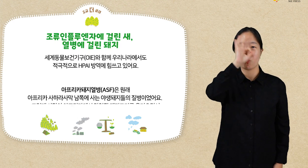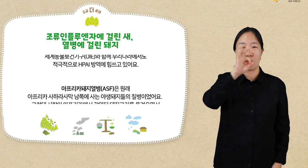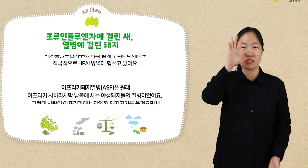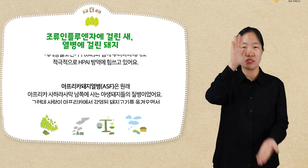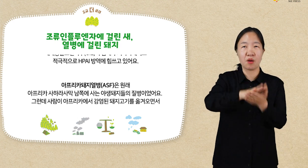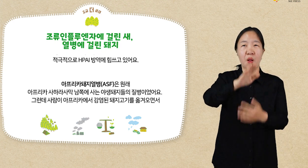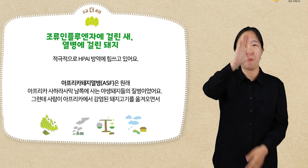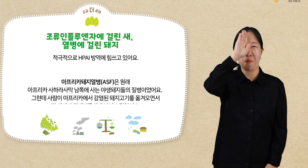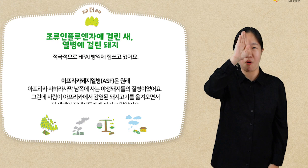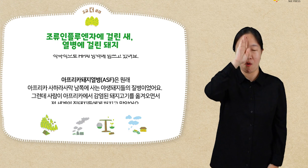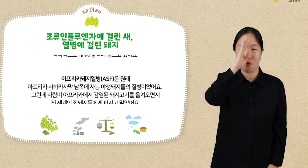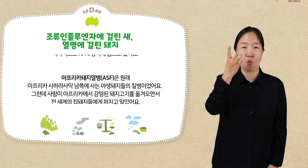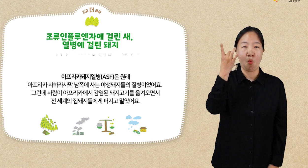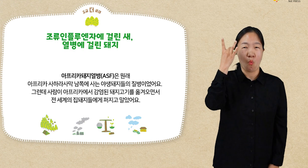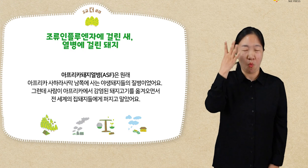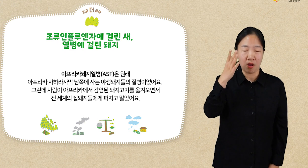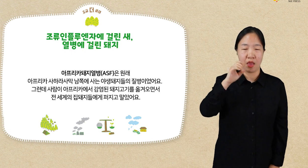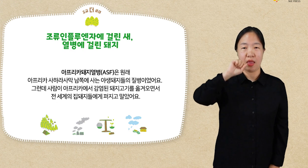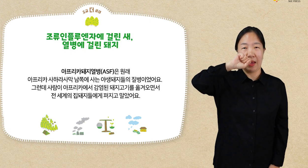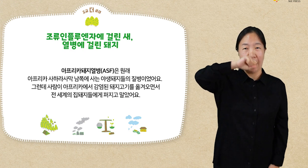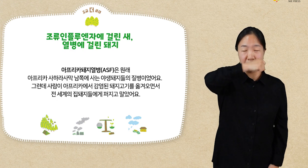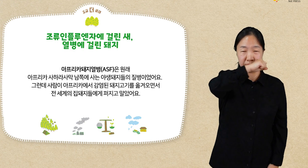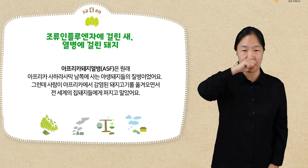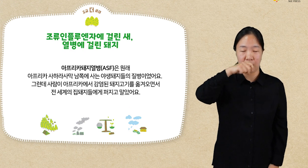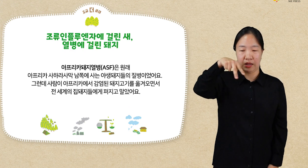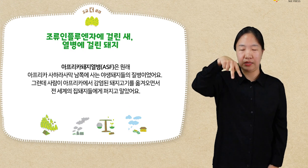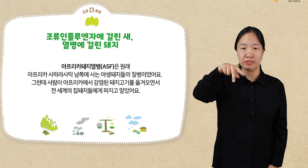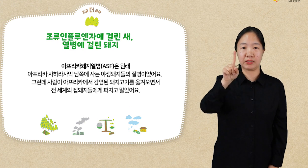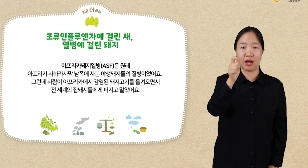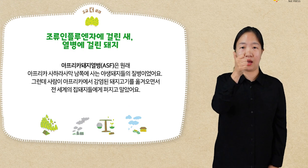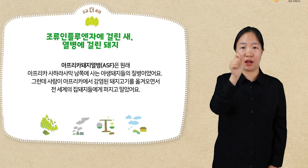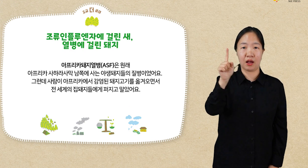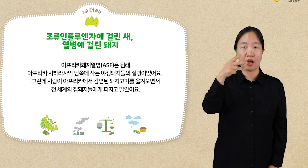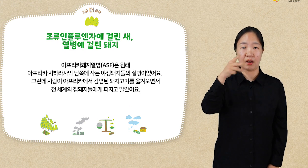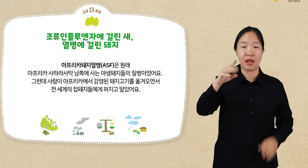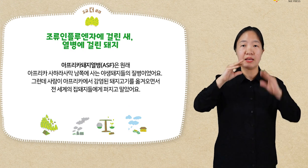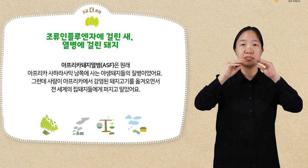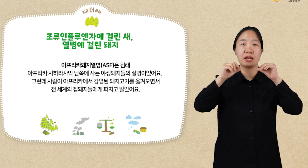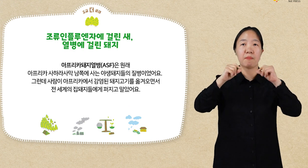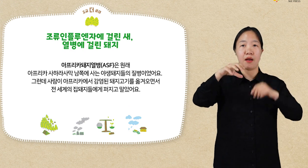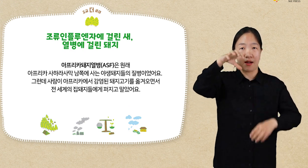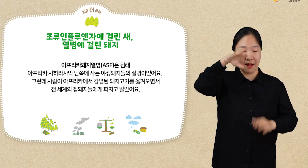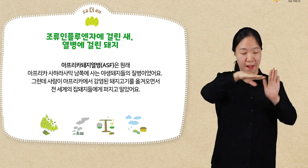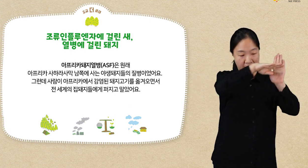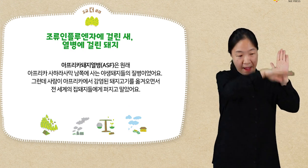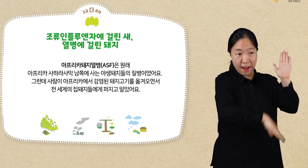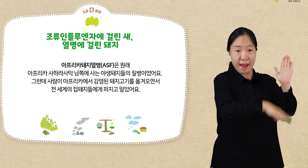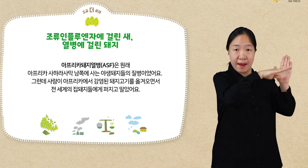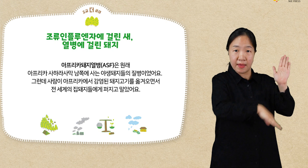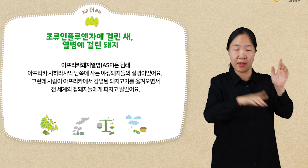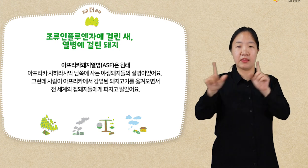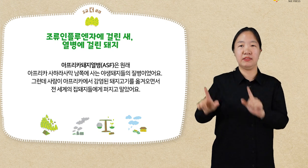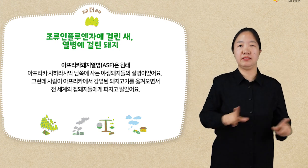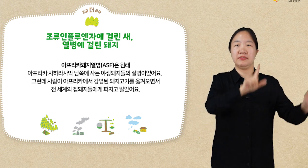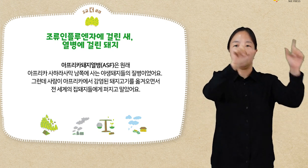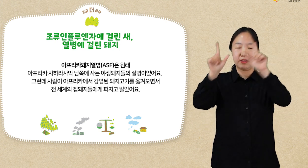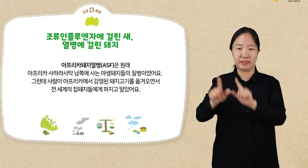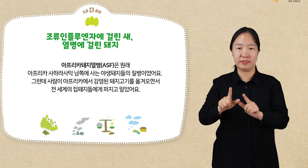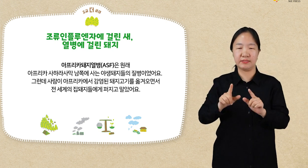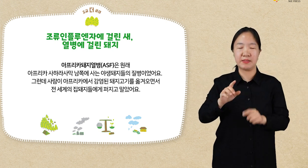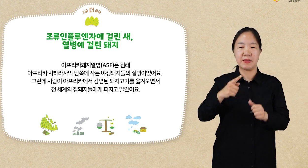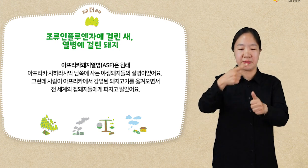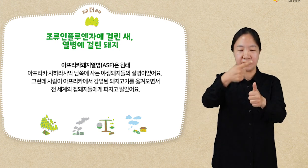아프리카 돼지열병은 원래 아프리카 사하라 사막 남쪽에 사는 야생 돼지들의 질병이었어요.